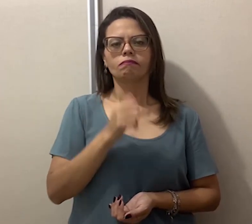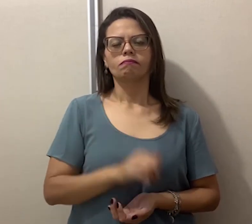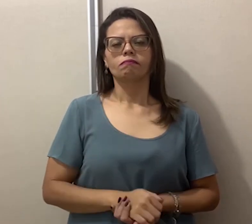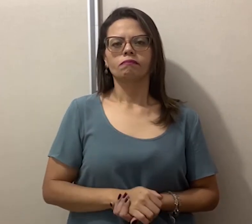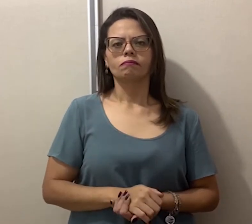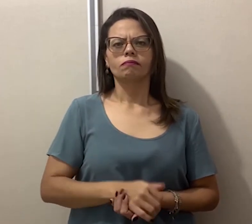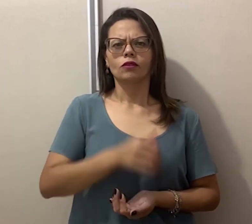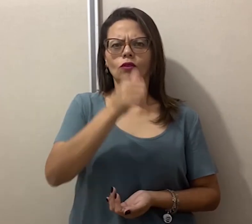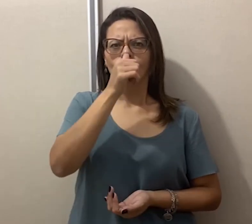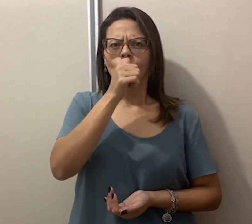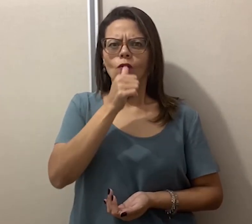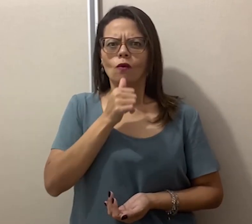Sacrifício.